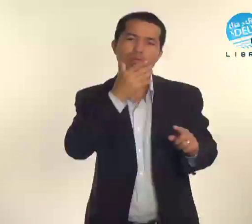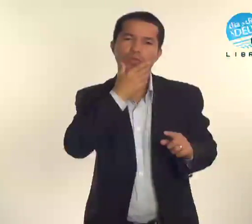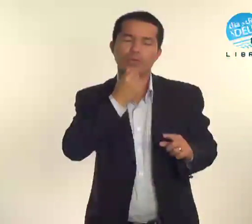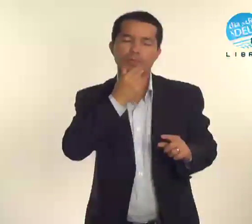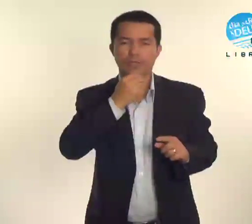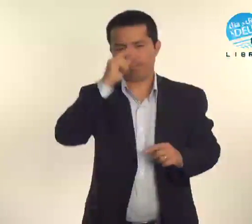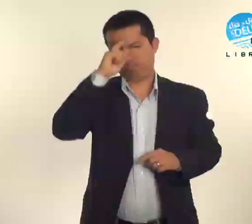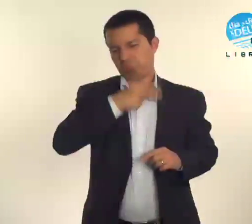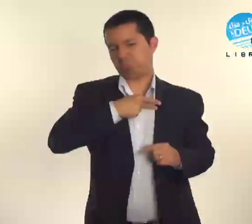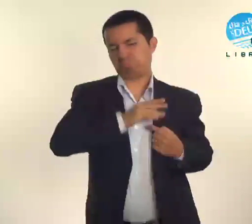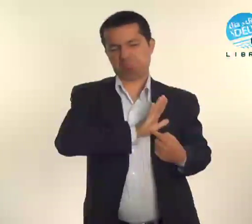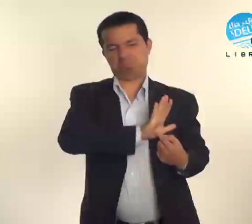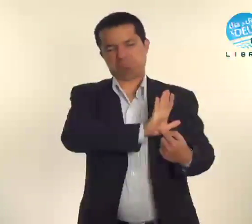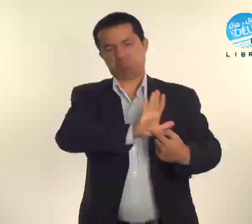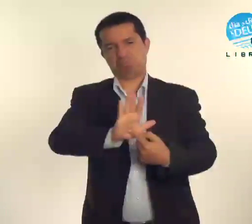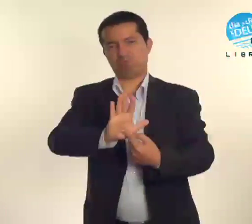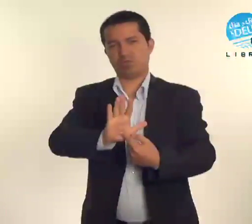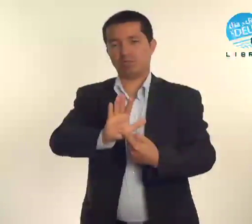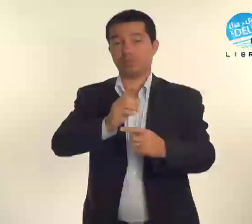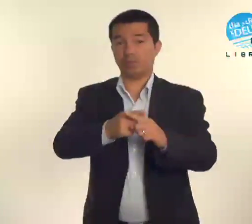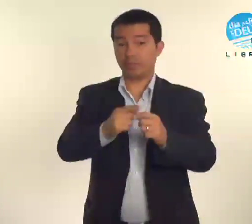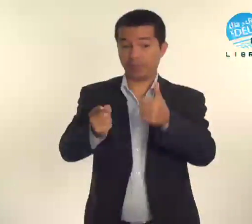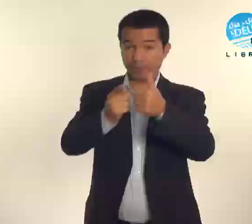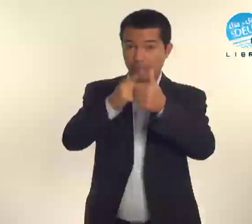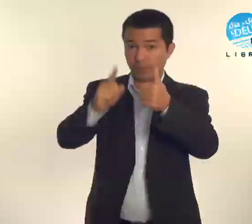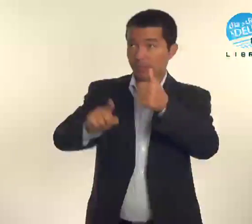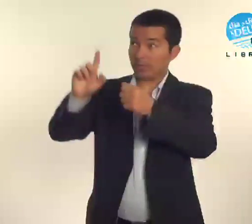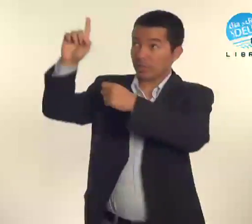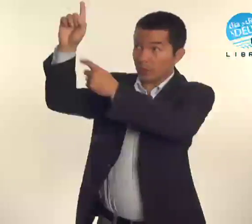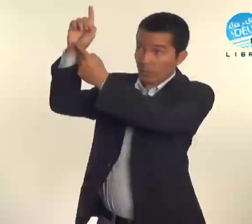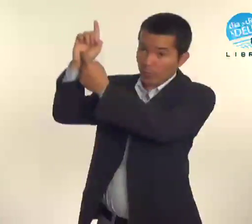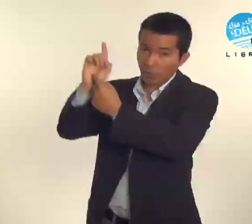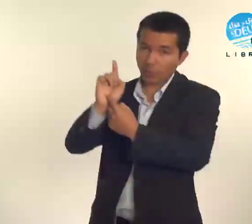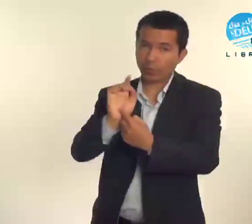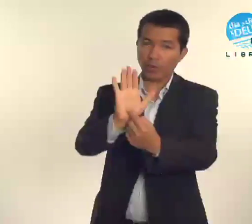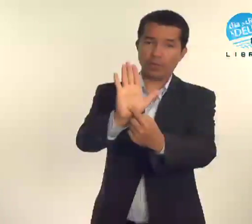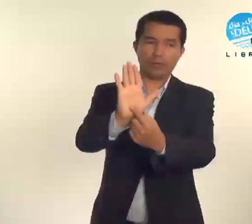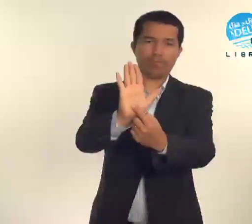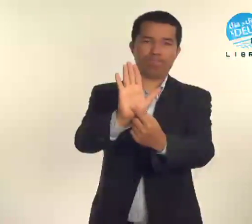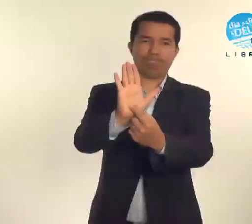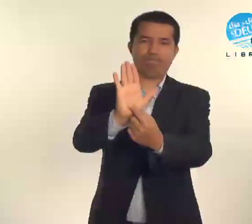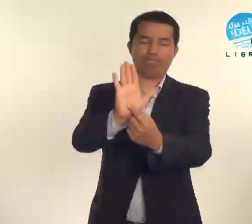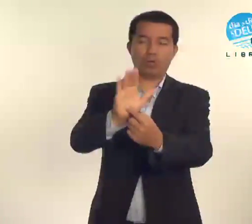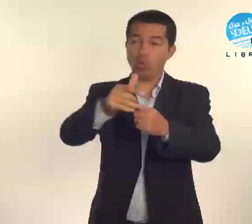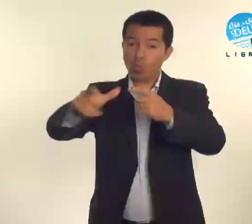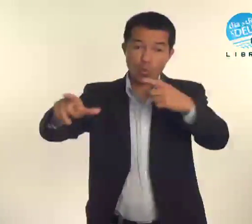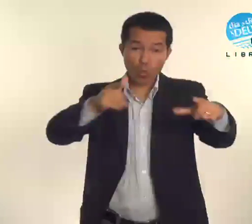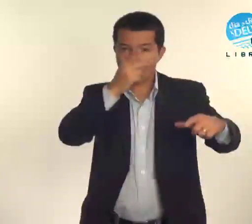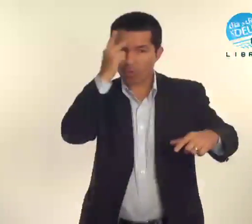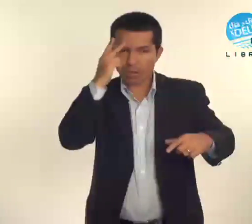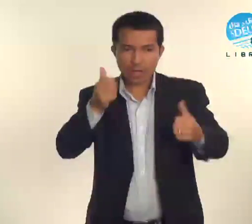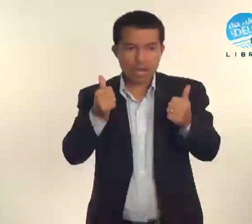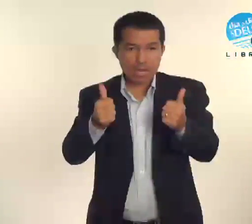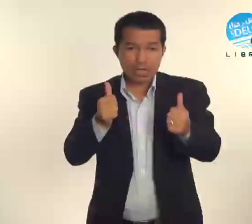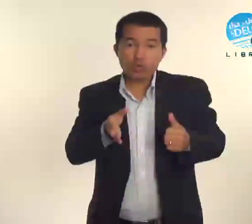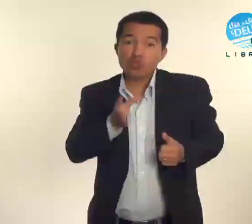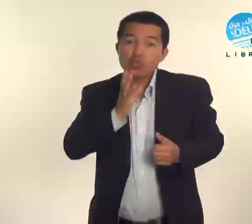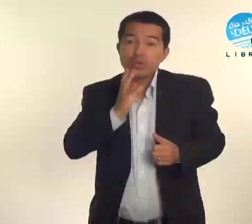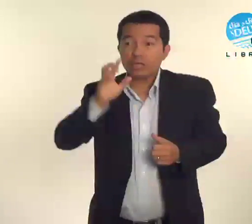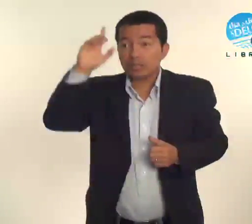instrumento da sua alma, da sua própria carne, da sua própria vontade. E nesse sentido, a humanidade errou